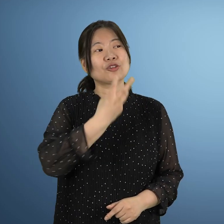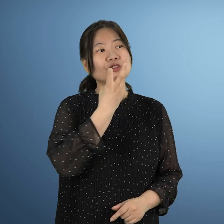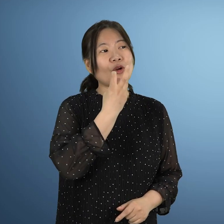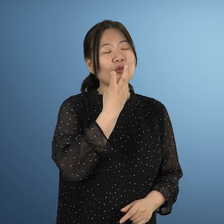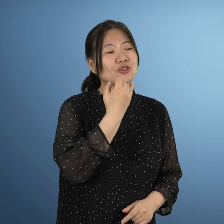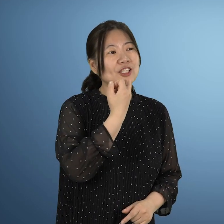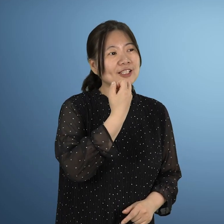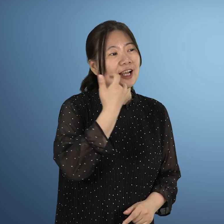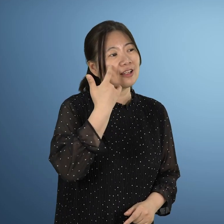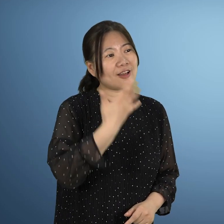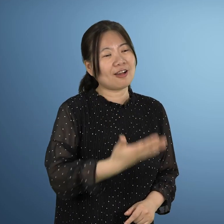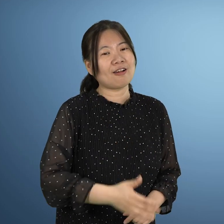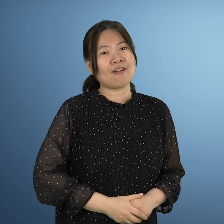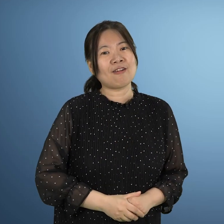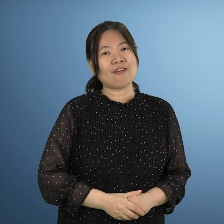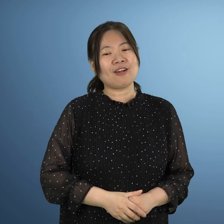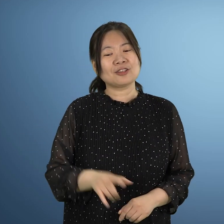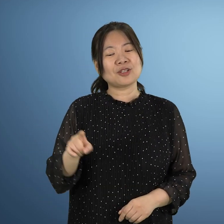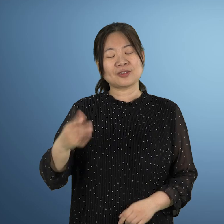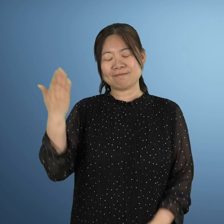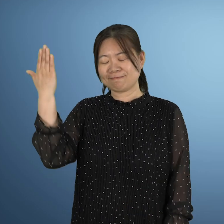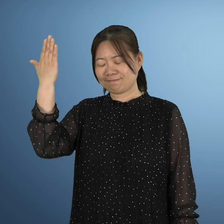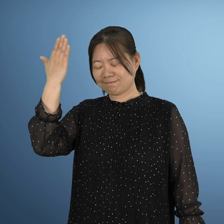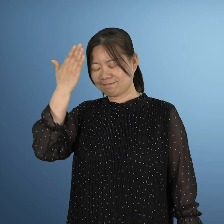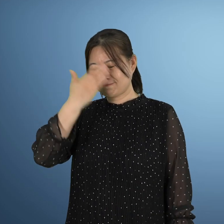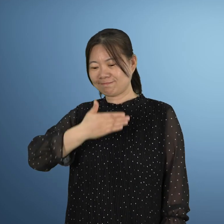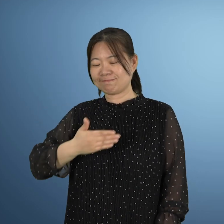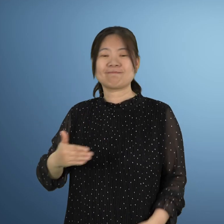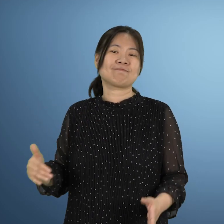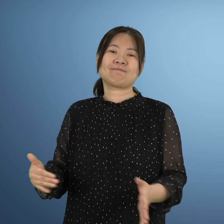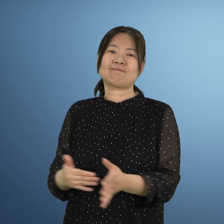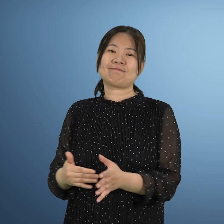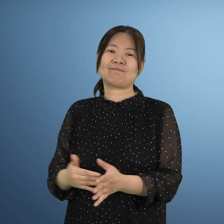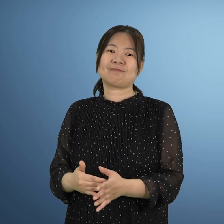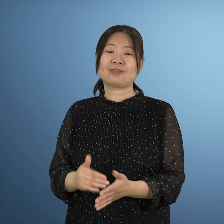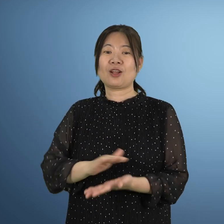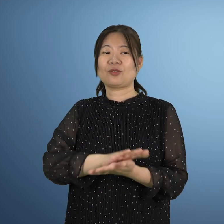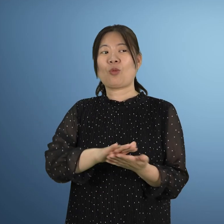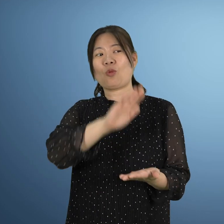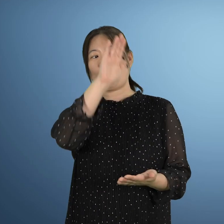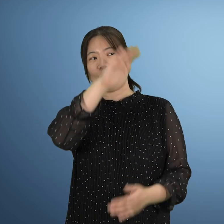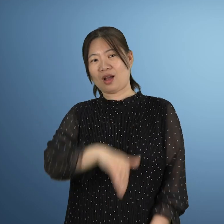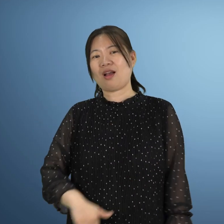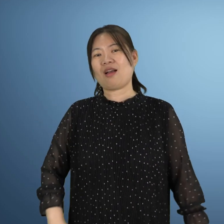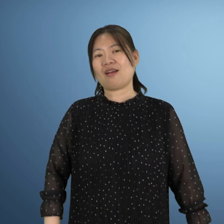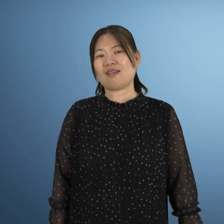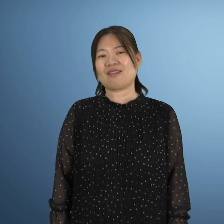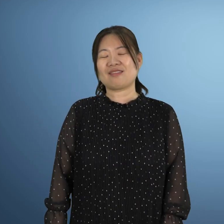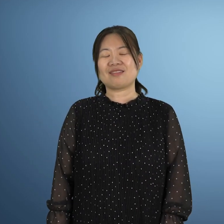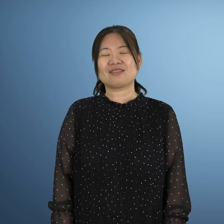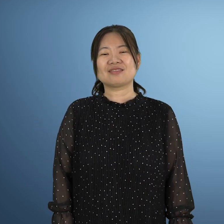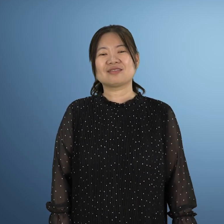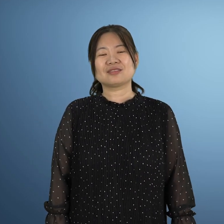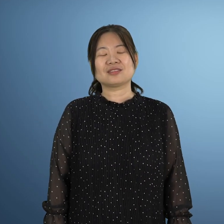괜찮나? 여긴 깨끗하다. 놀러 오너라.